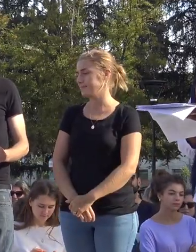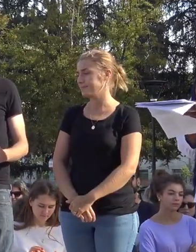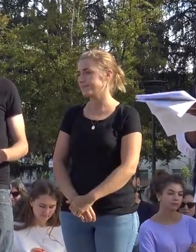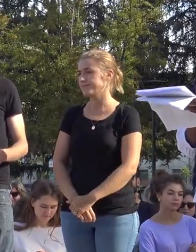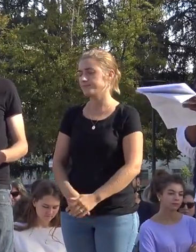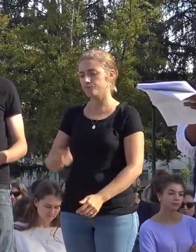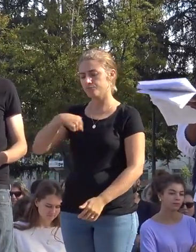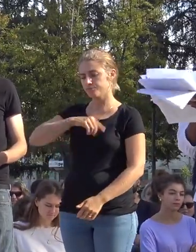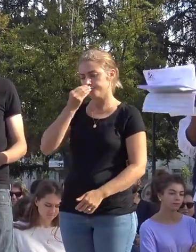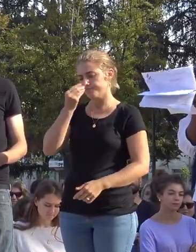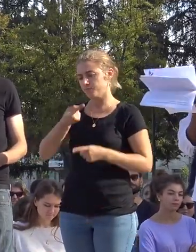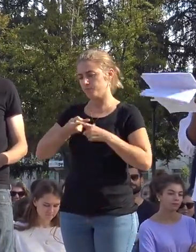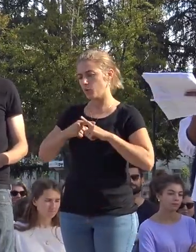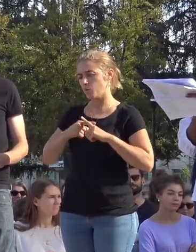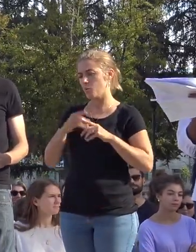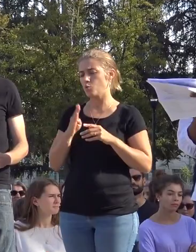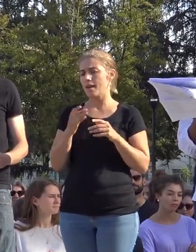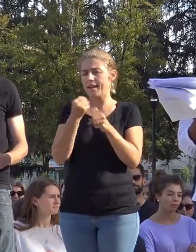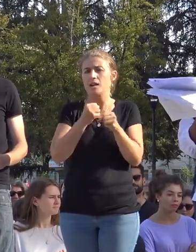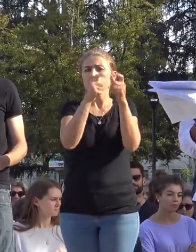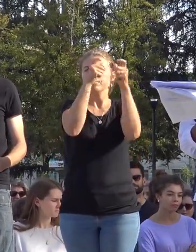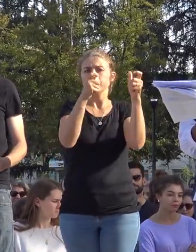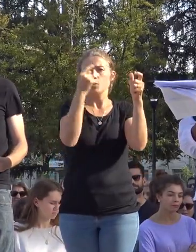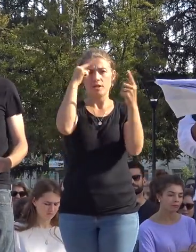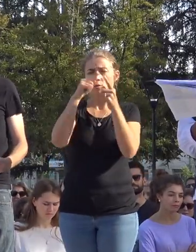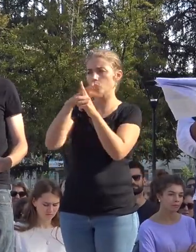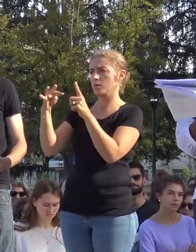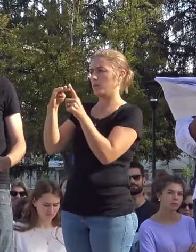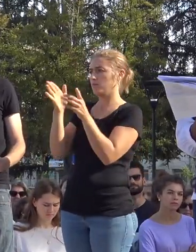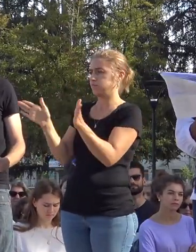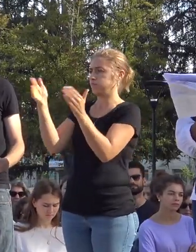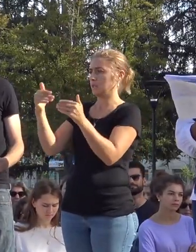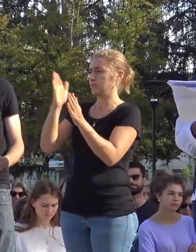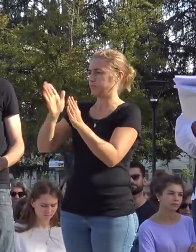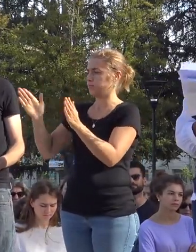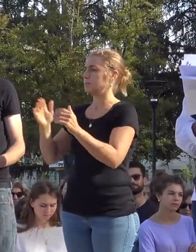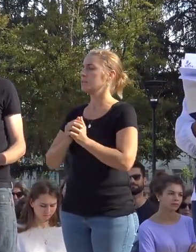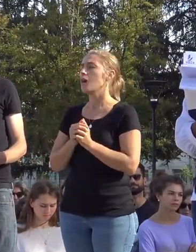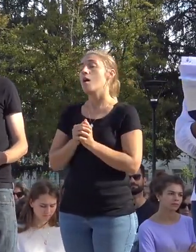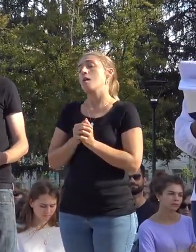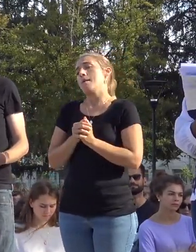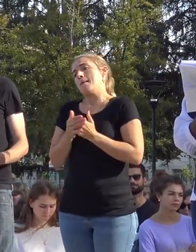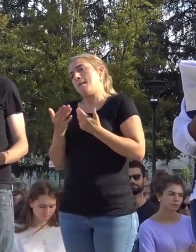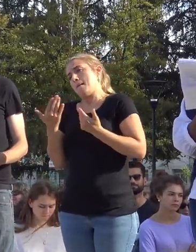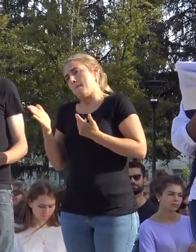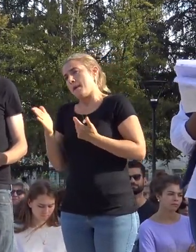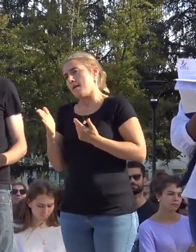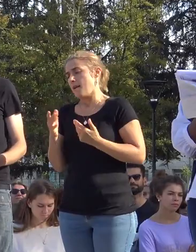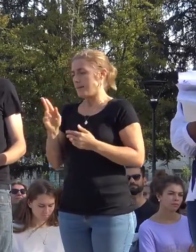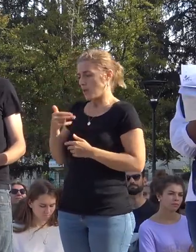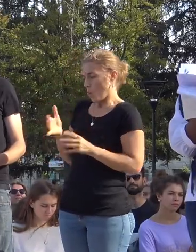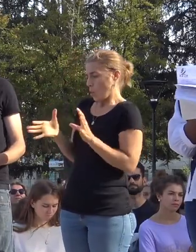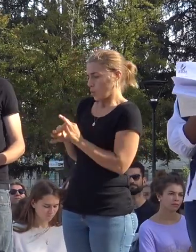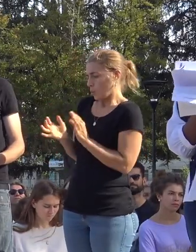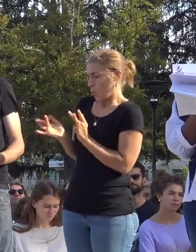Nous sommes persuadés que des institutions sont nécessaires pour structurer la société. Seulement, nous pensons que la reconnexion à la